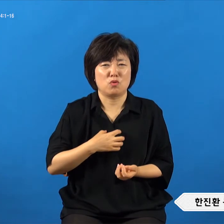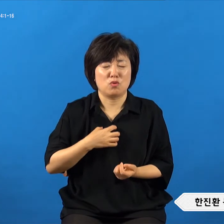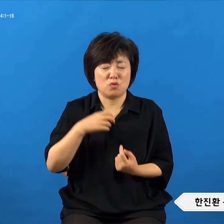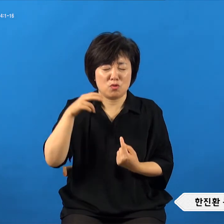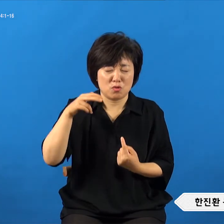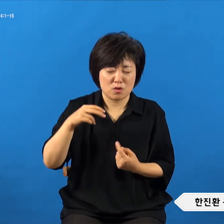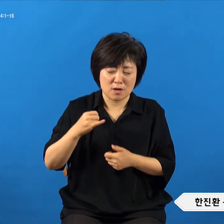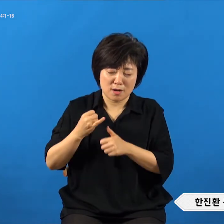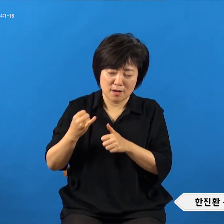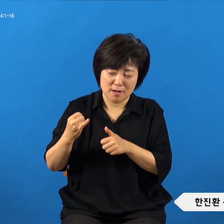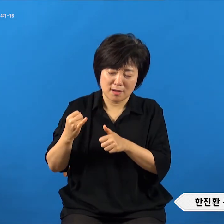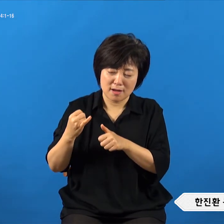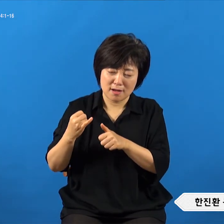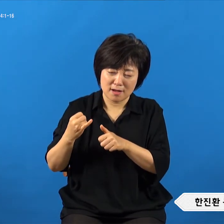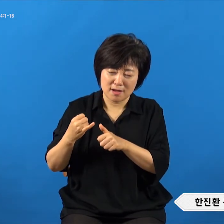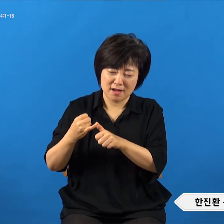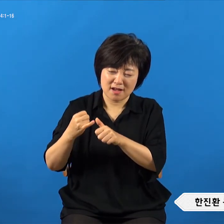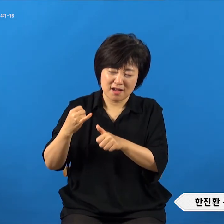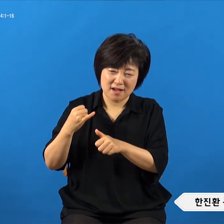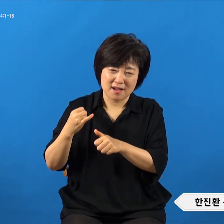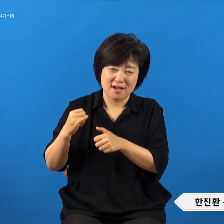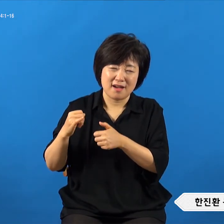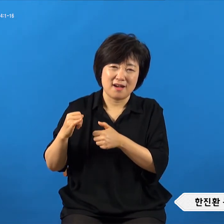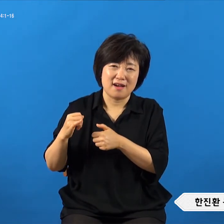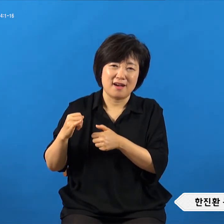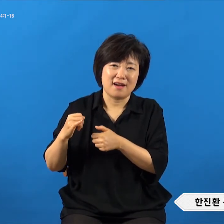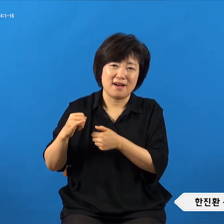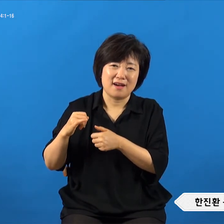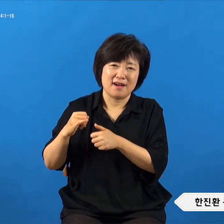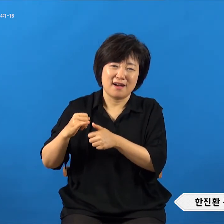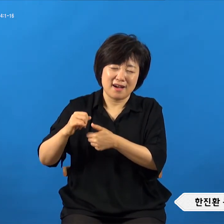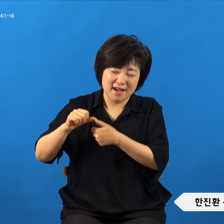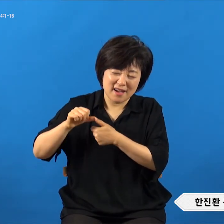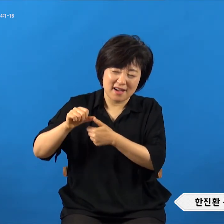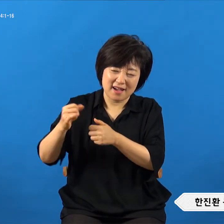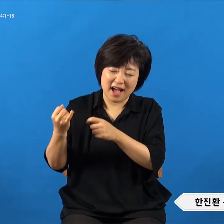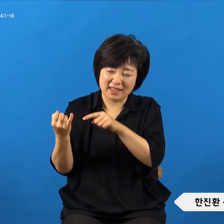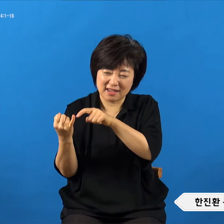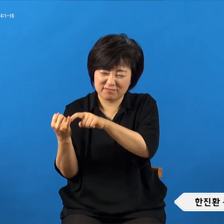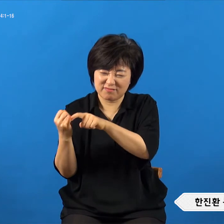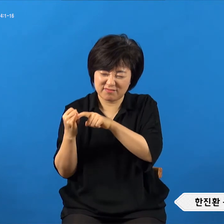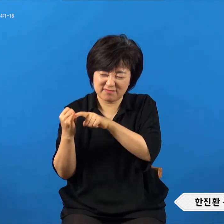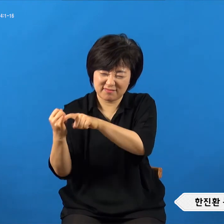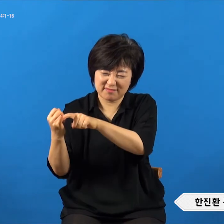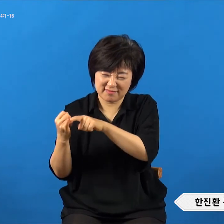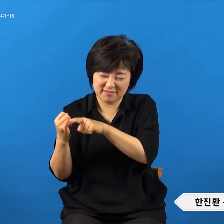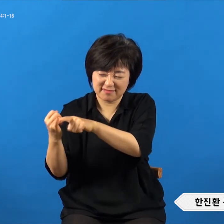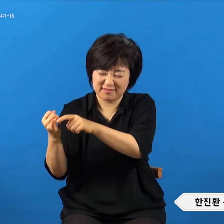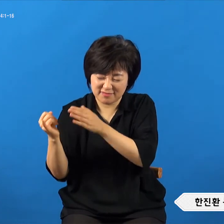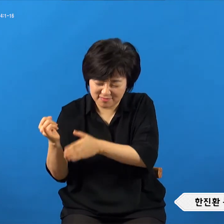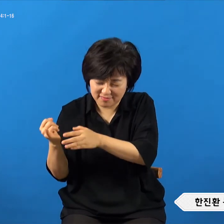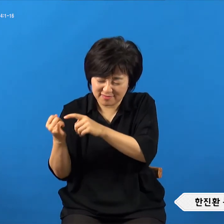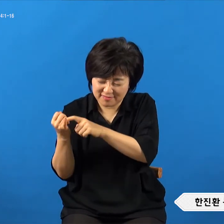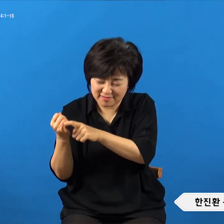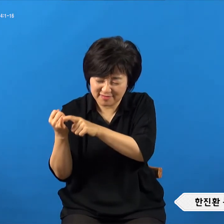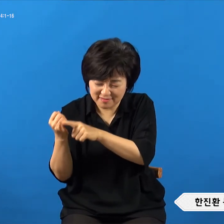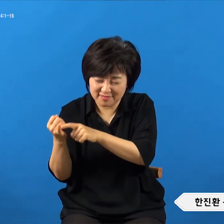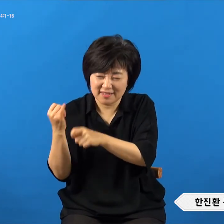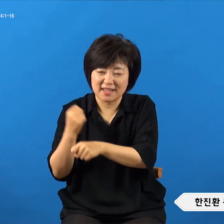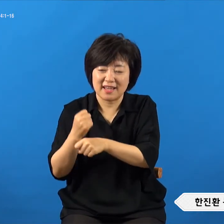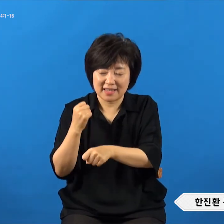몇 주간 줄다리기를 하다가 아내가 결국 졌습니다. 그래서 그 집사님이 이제 병원으로 달려온